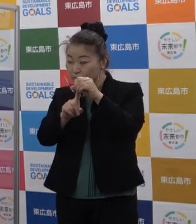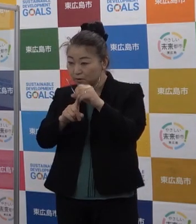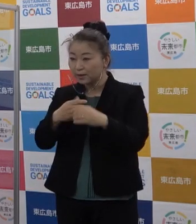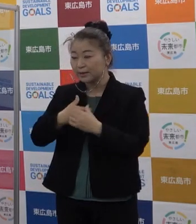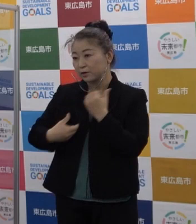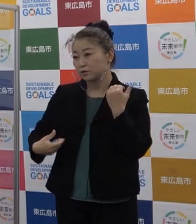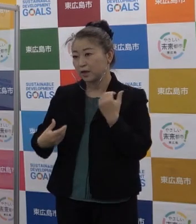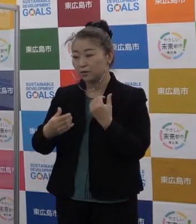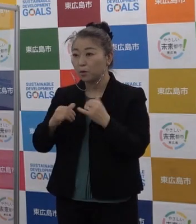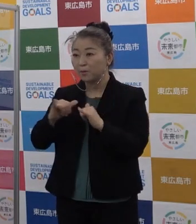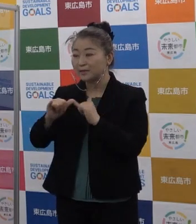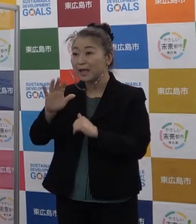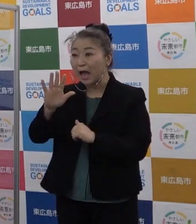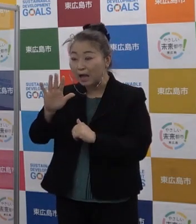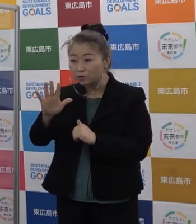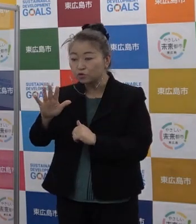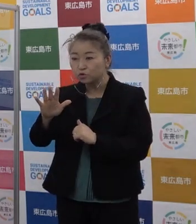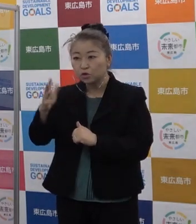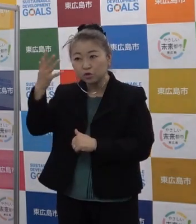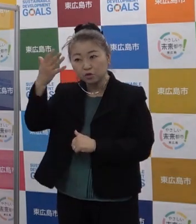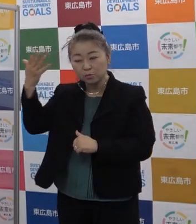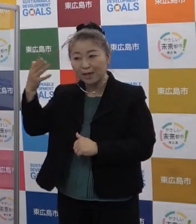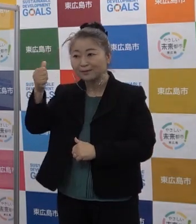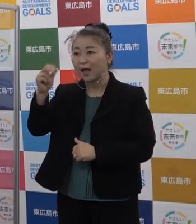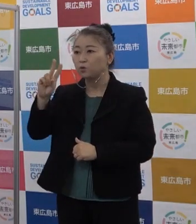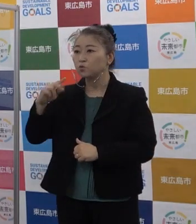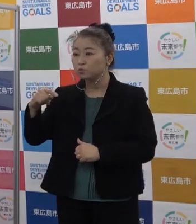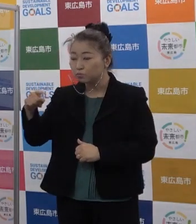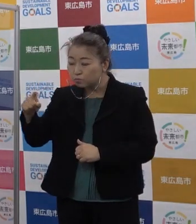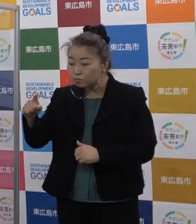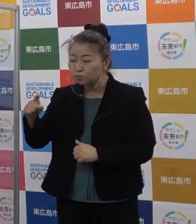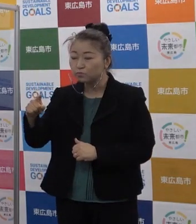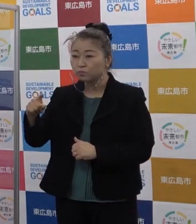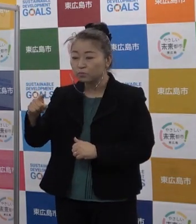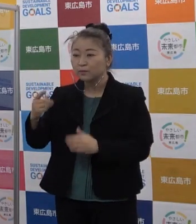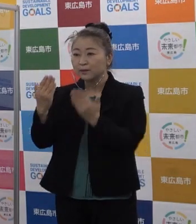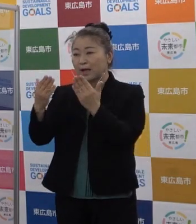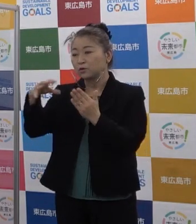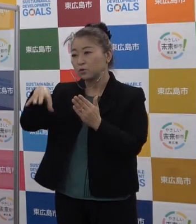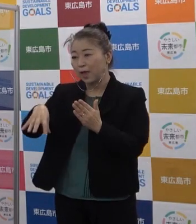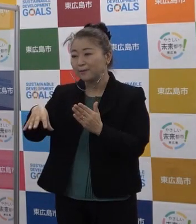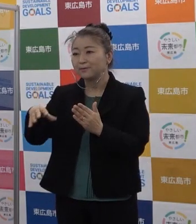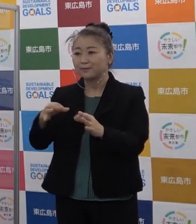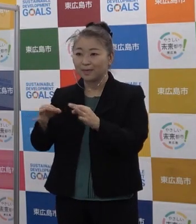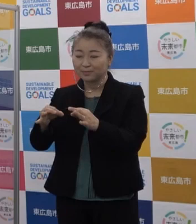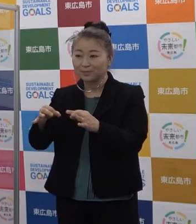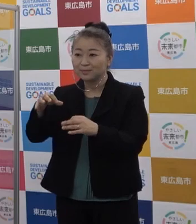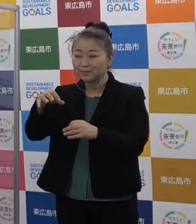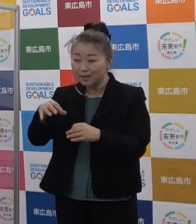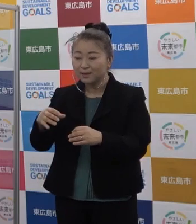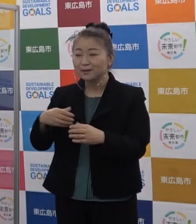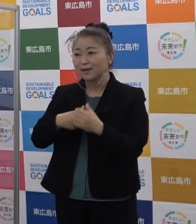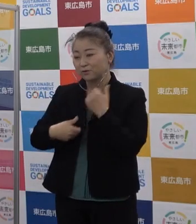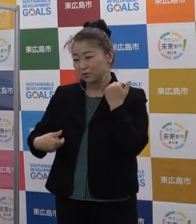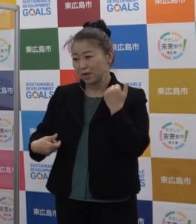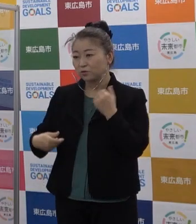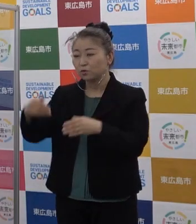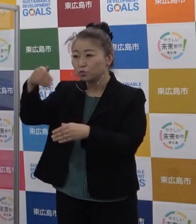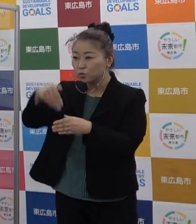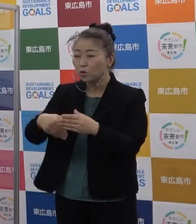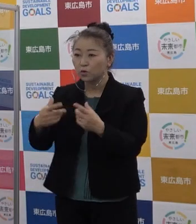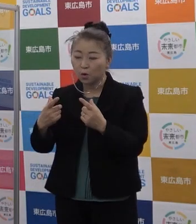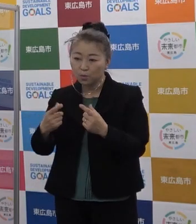の街である下見にある夢タウン学園店で、学生の投票を取り込んでい